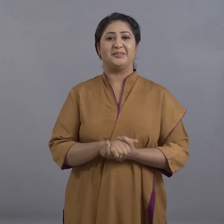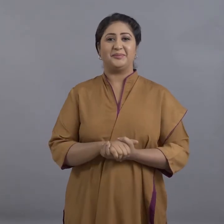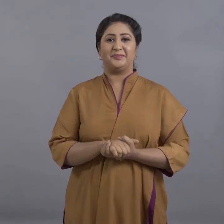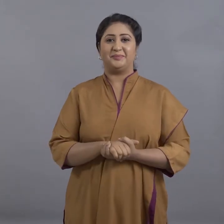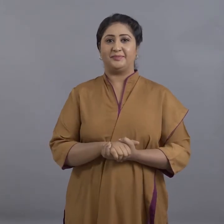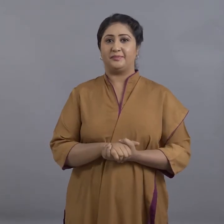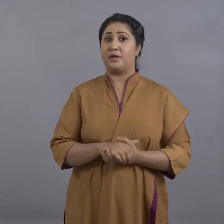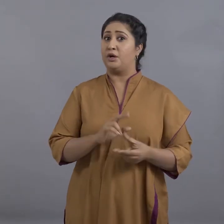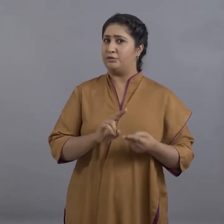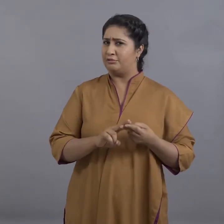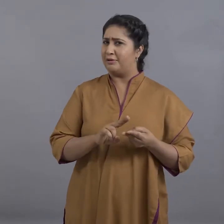दोस्त,